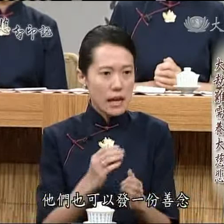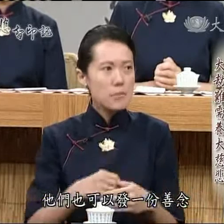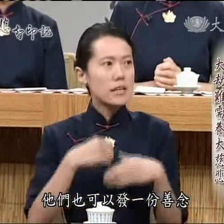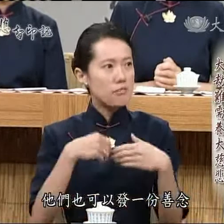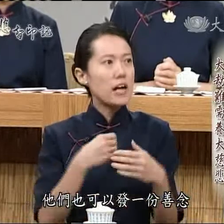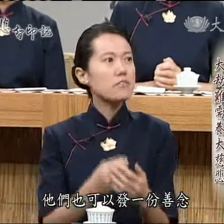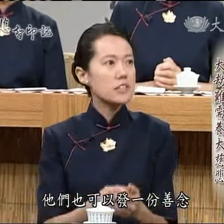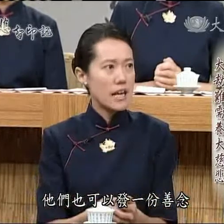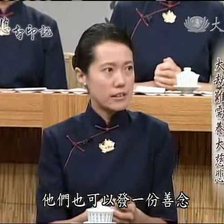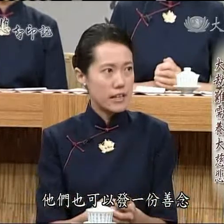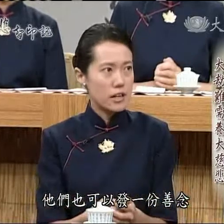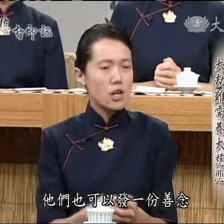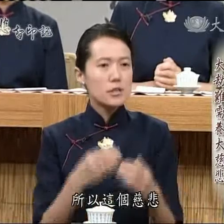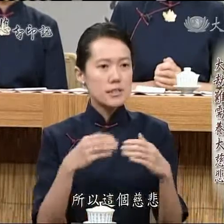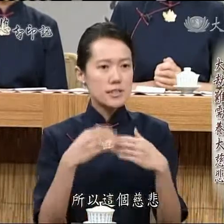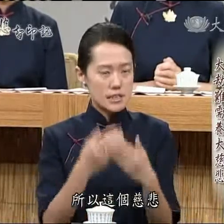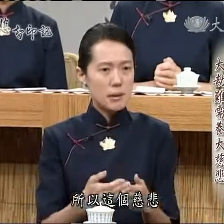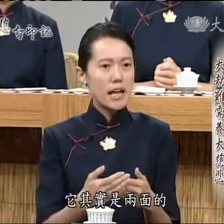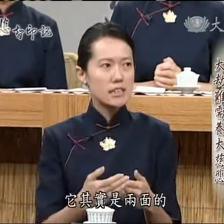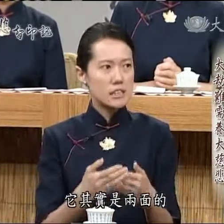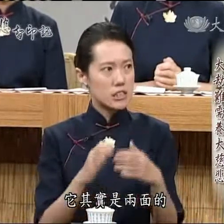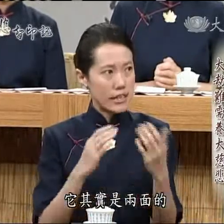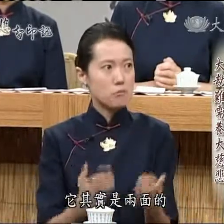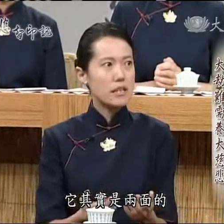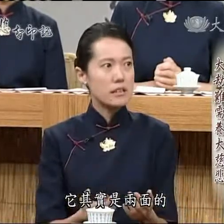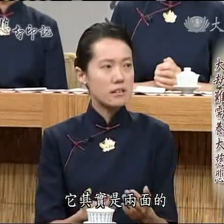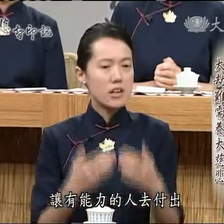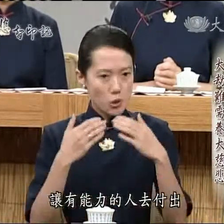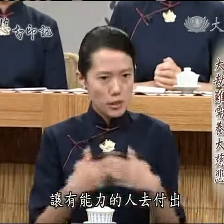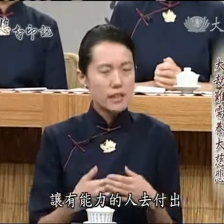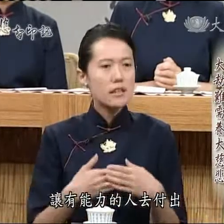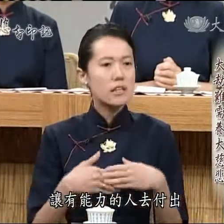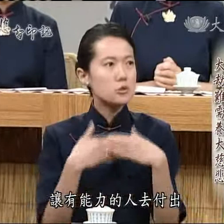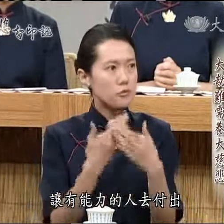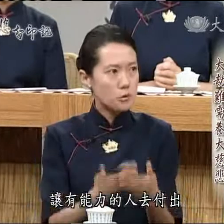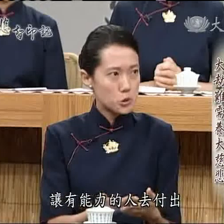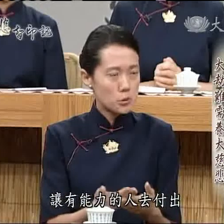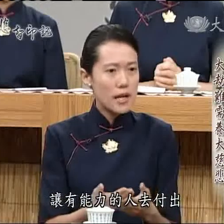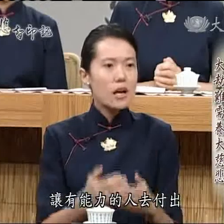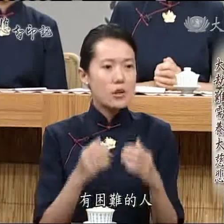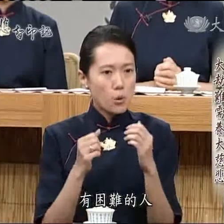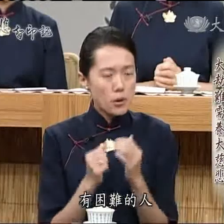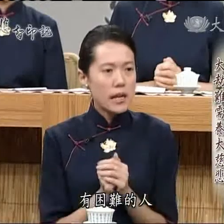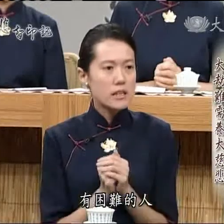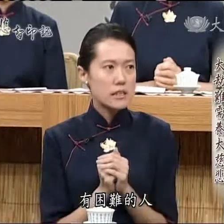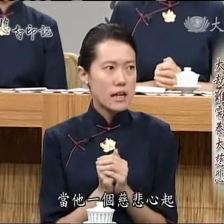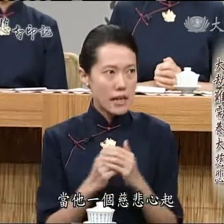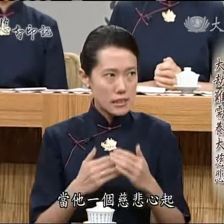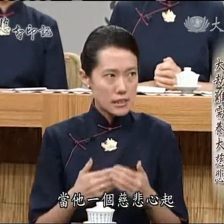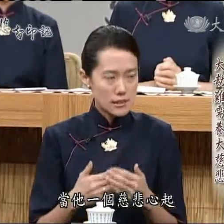们也可以发一份善念。所以这个慈悲它其实是两面的，让有能力的人去付出，有困难的人当他一个慈